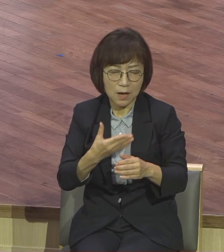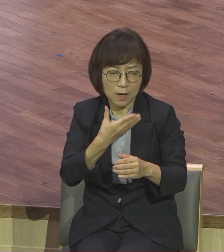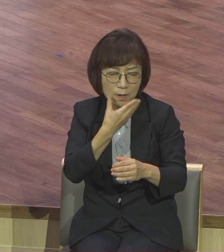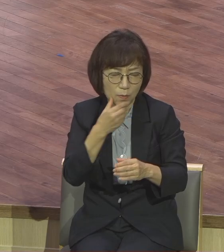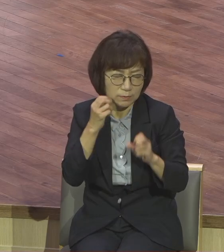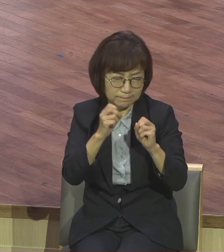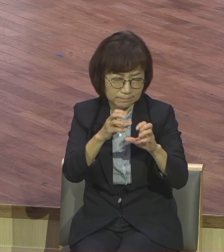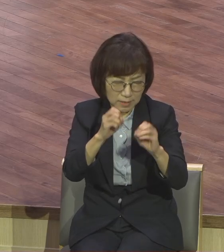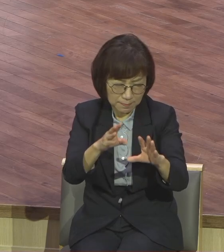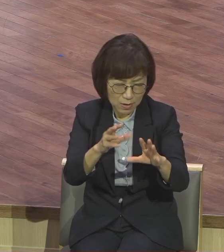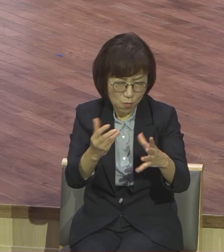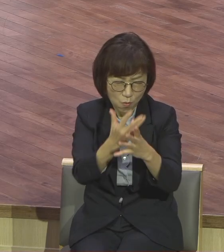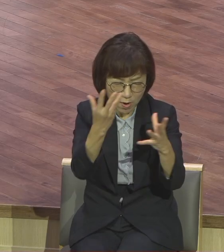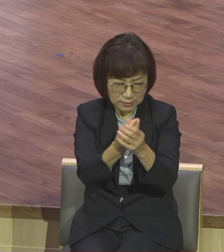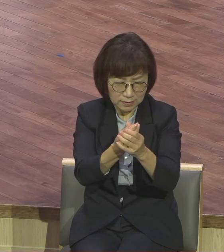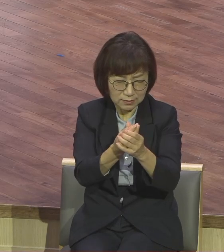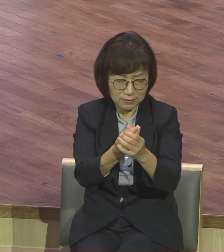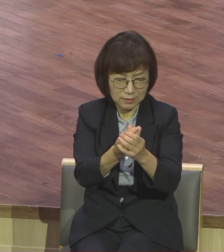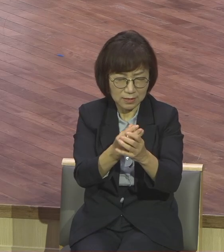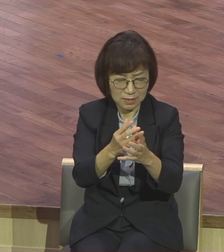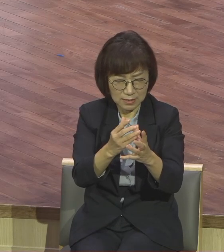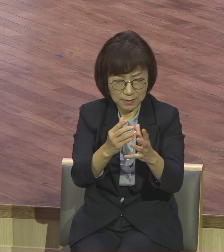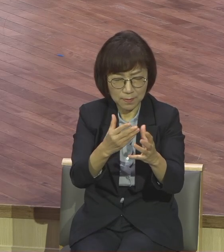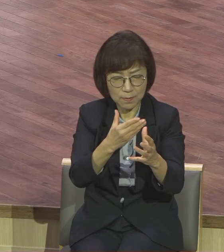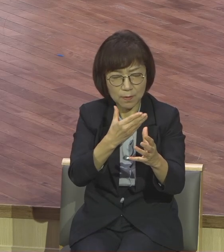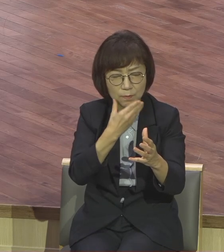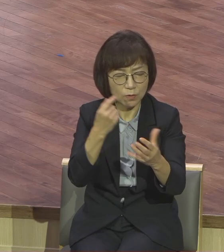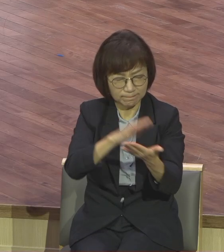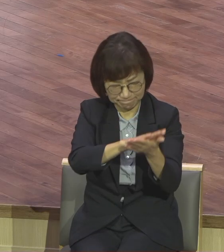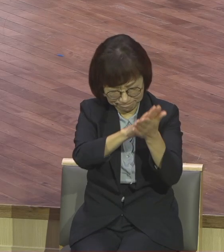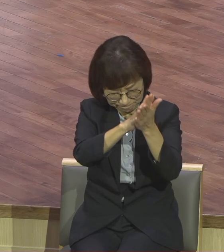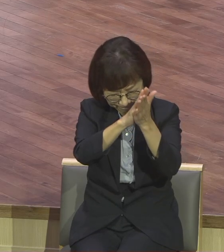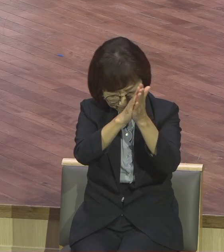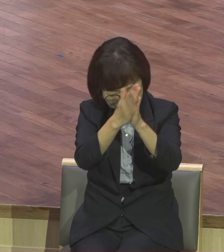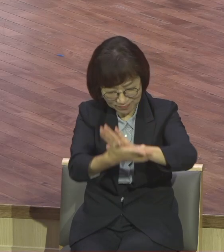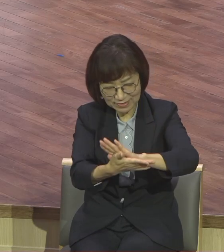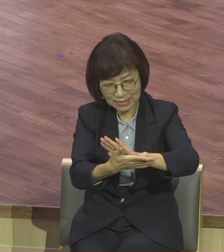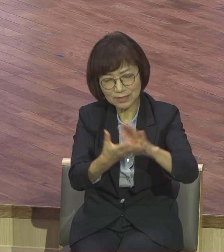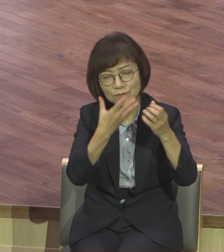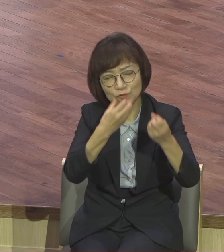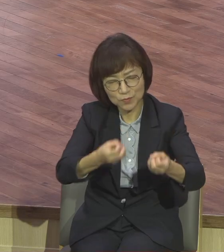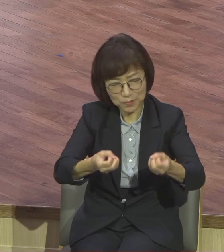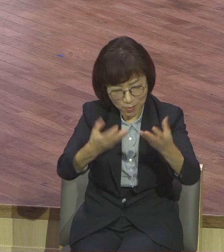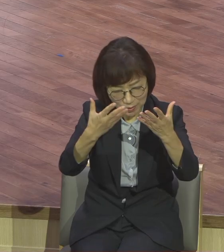복음화 이루어지는 성령의 기적의 역사가 일어나는 명절이 되게 하여